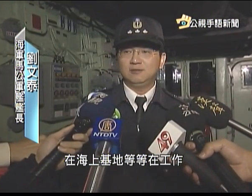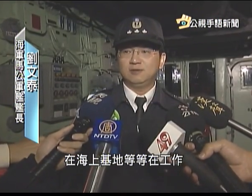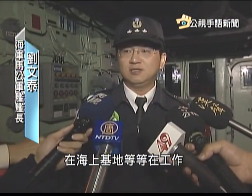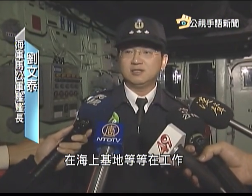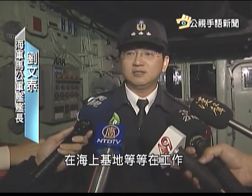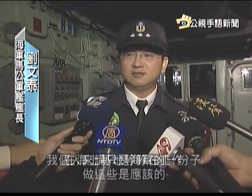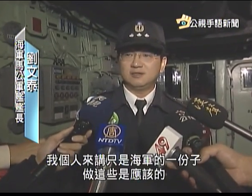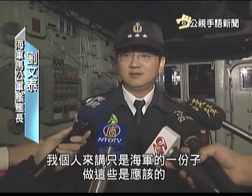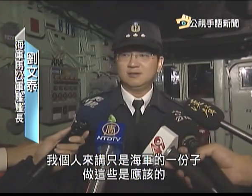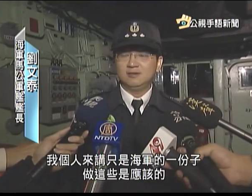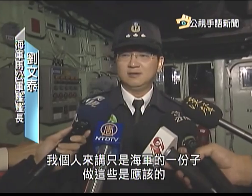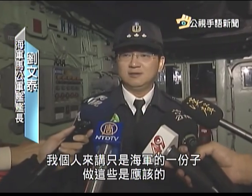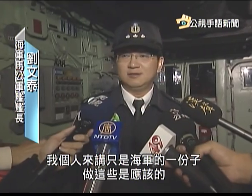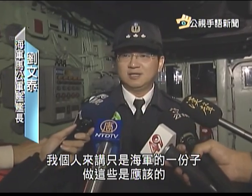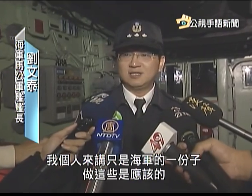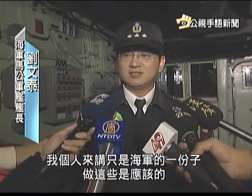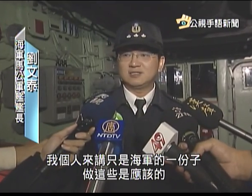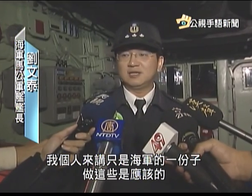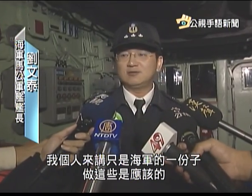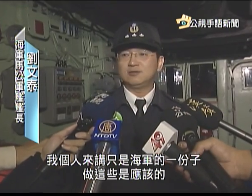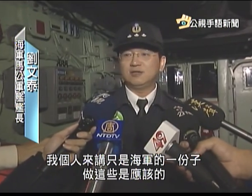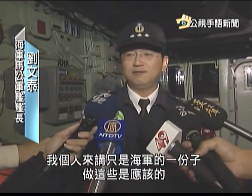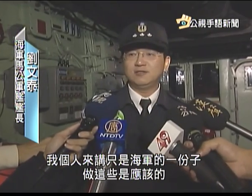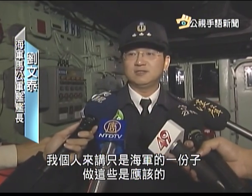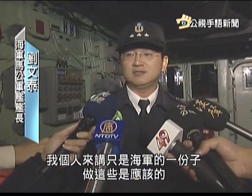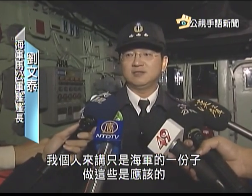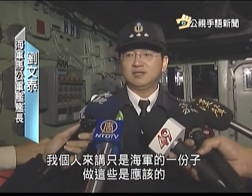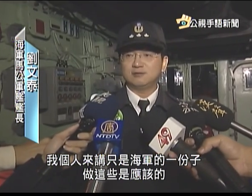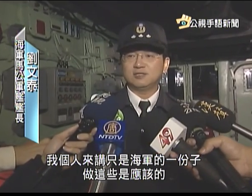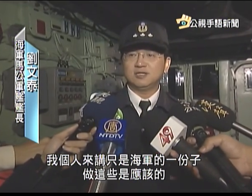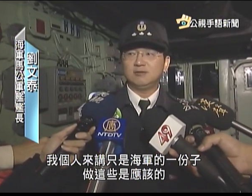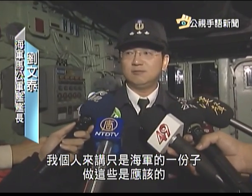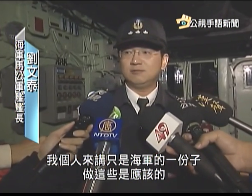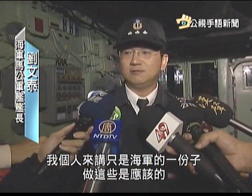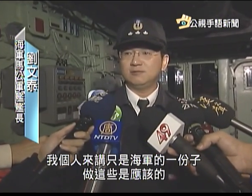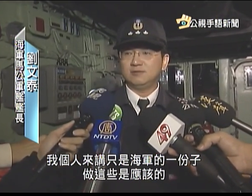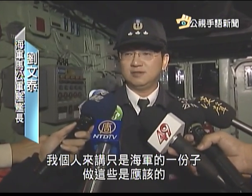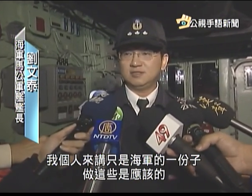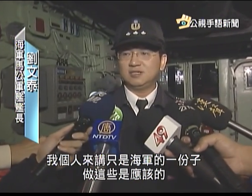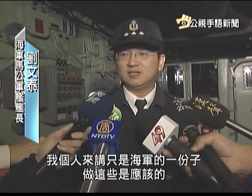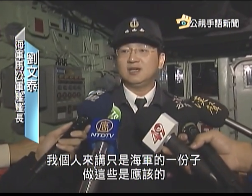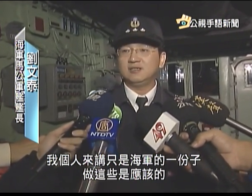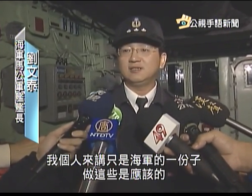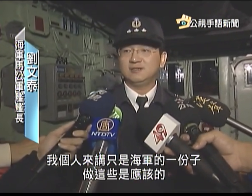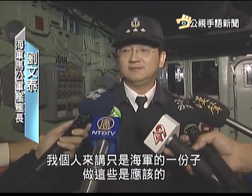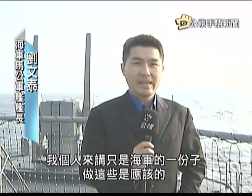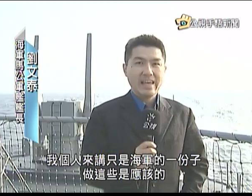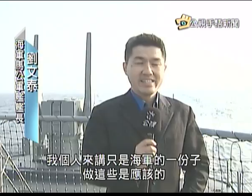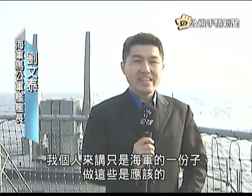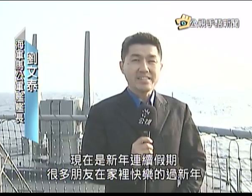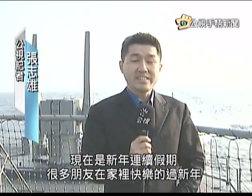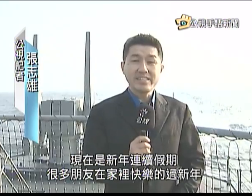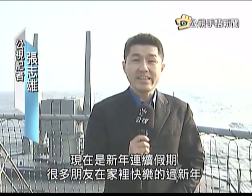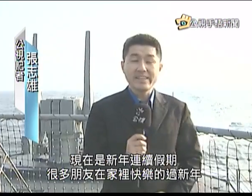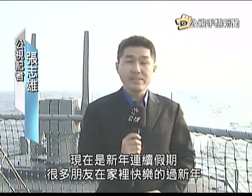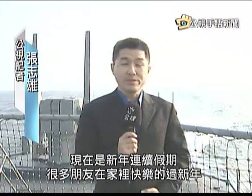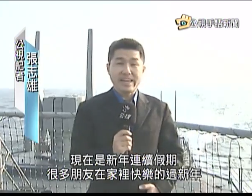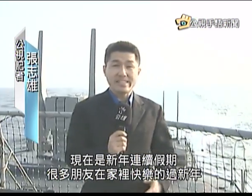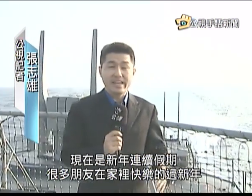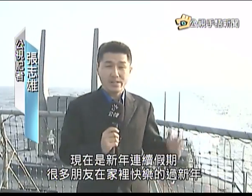个人来讲，只是海军的一份子，那做这些也是应该的。 现在是新年连续假期，很多朋